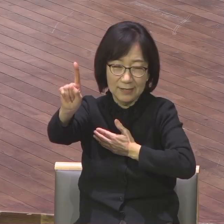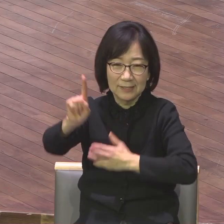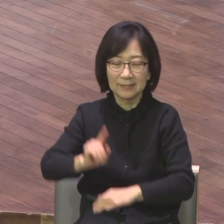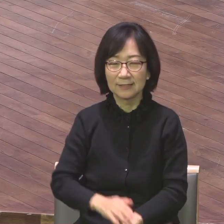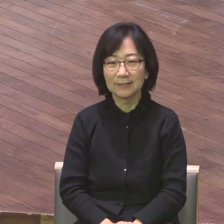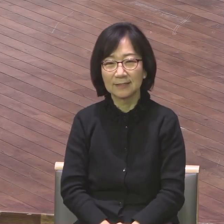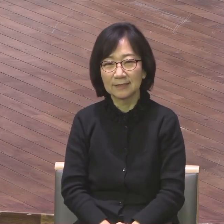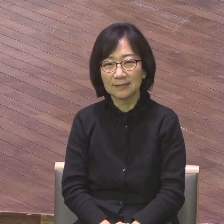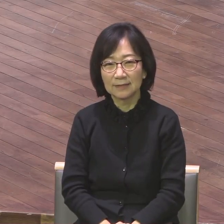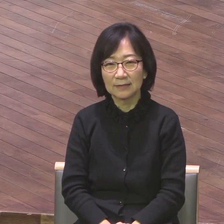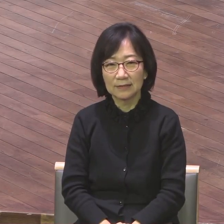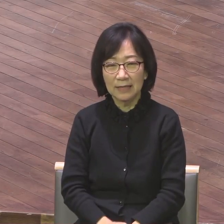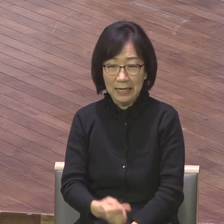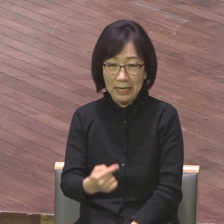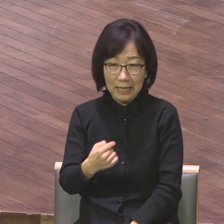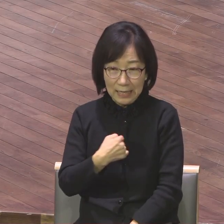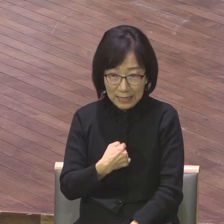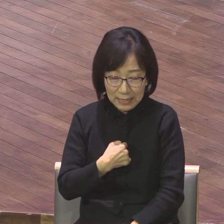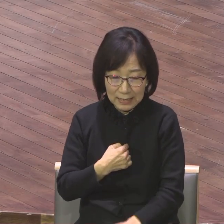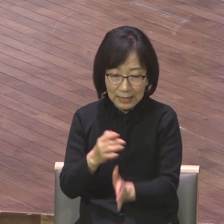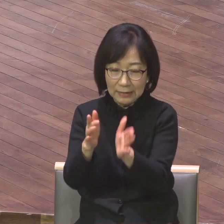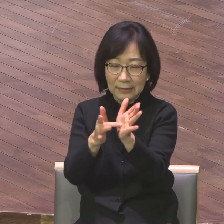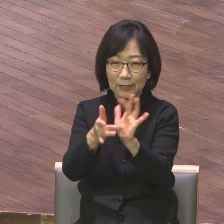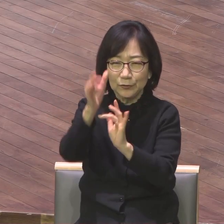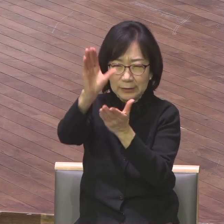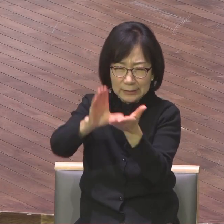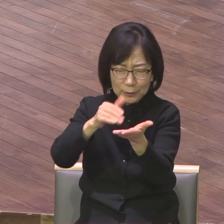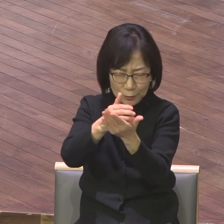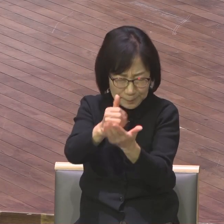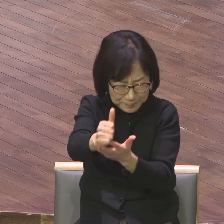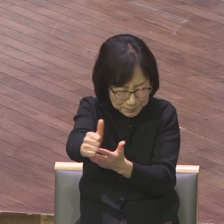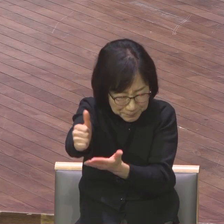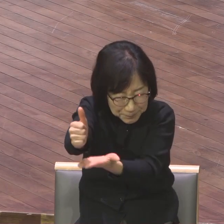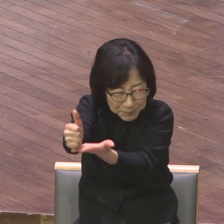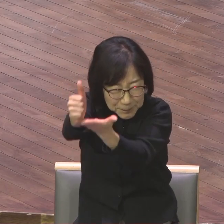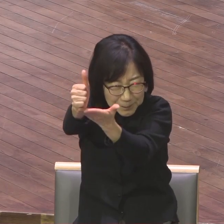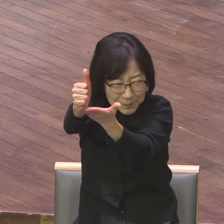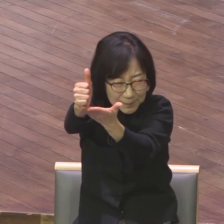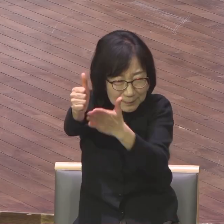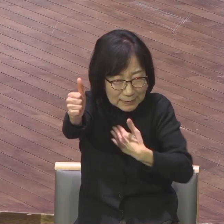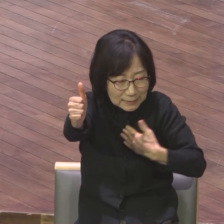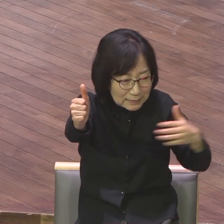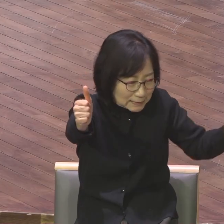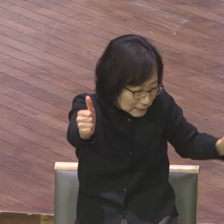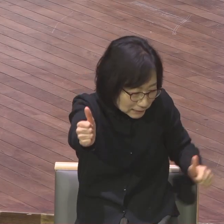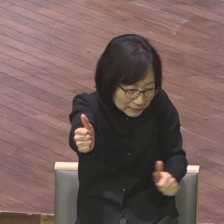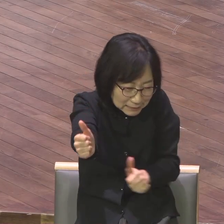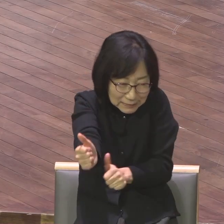하시든지 자신은 예수 그리스도만 드러내는, 복음만 드러내는